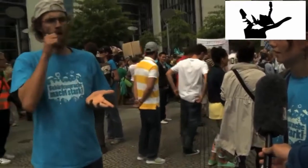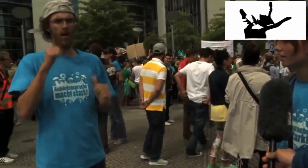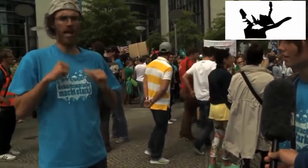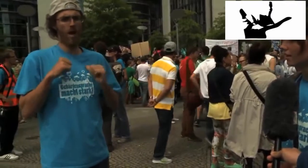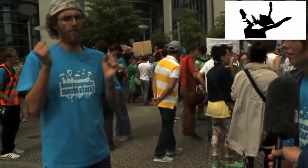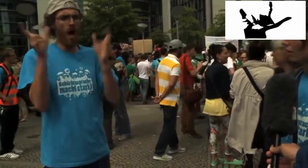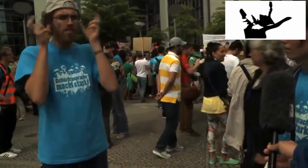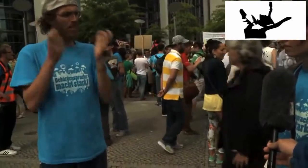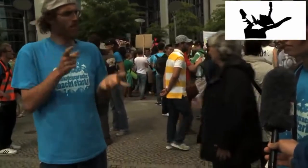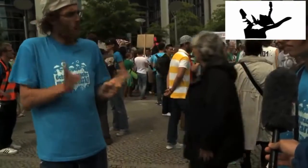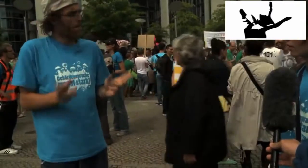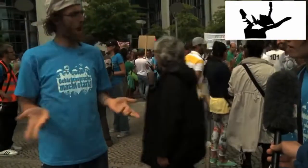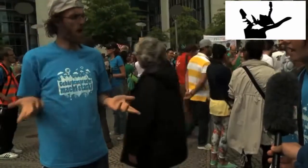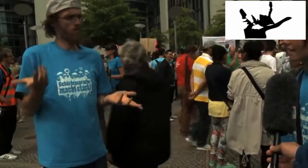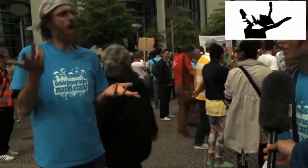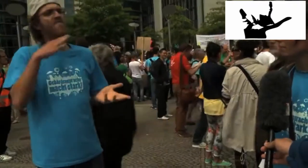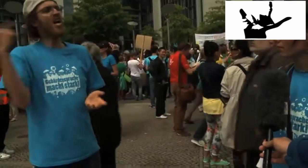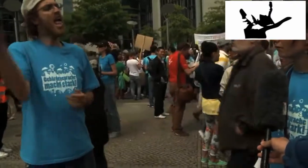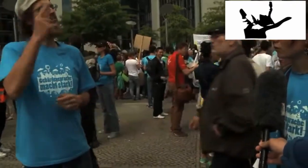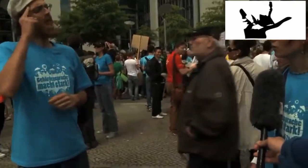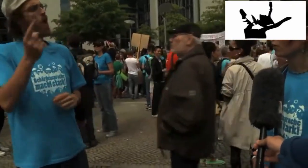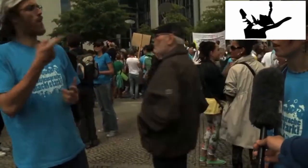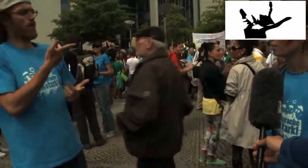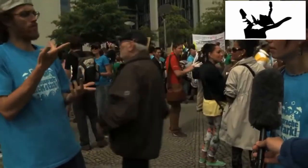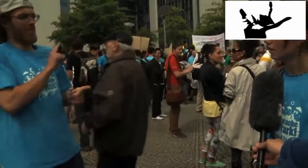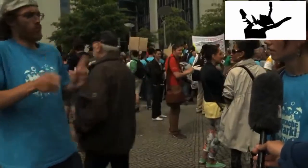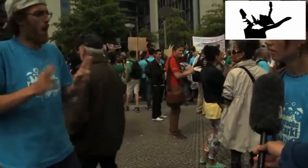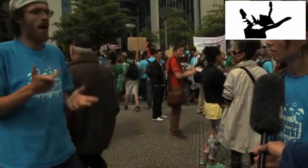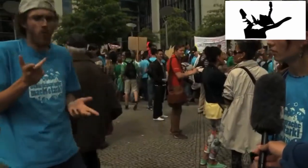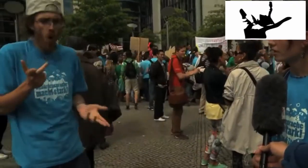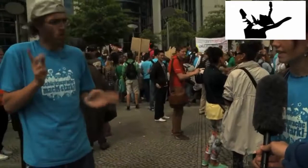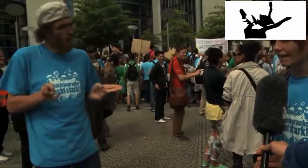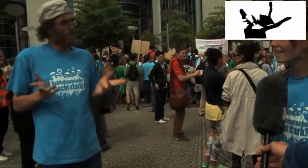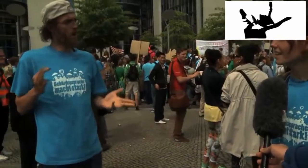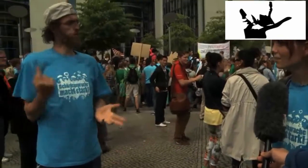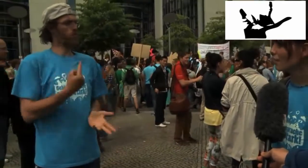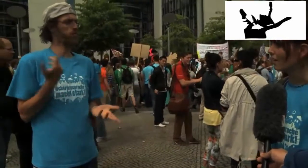unser Alltagleben läuft auch ohne Hören ab. Und die denken, das sei nicht normal.